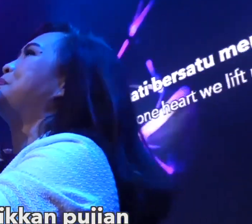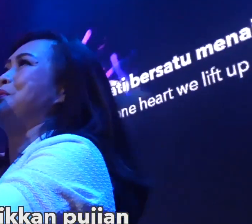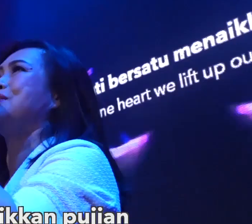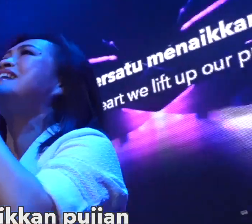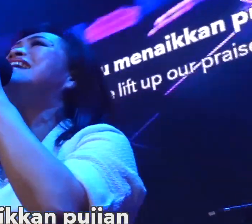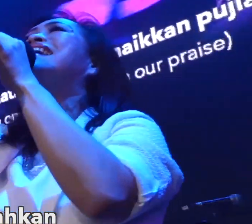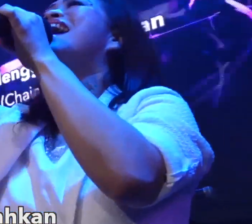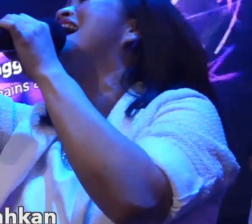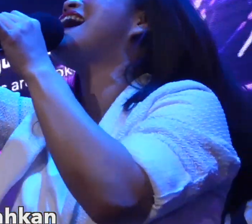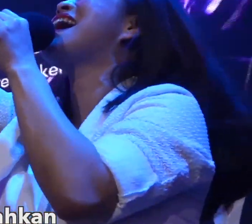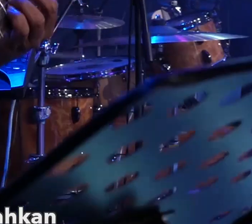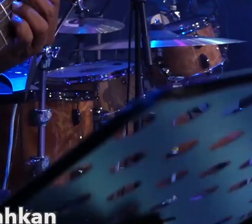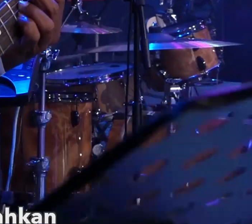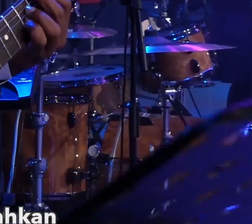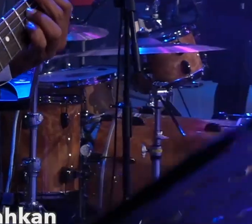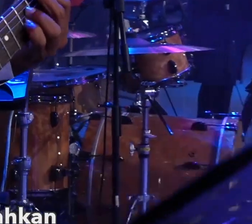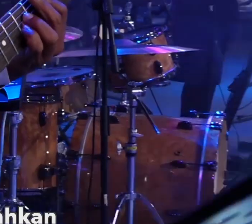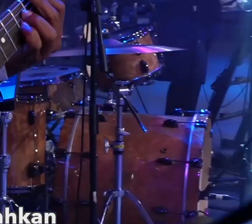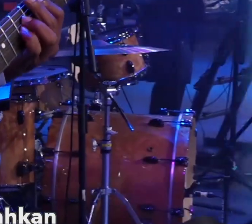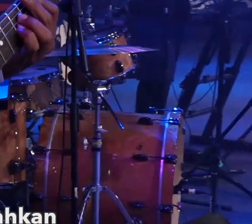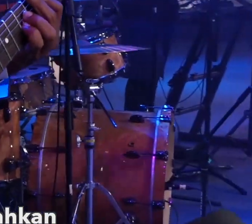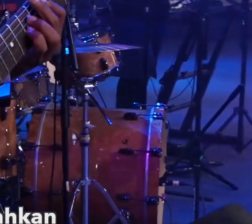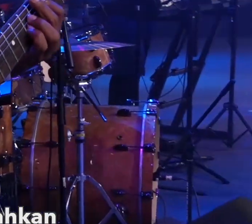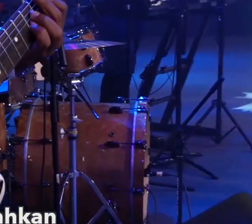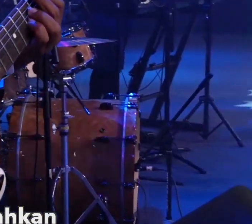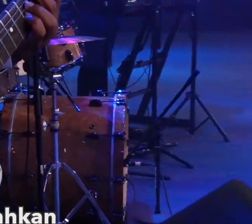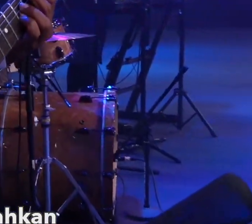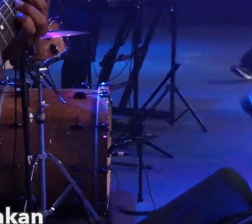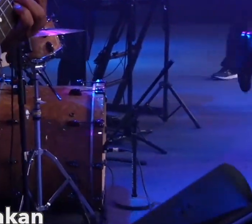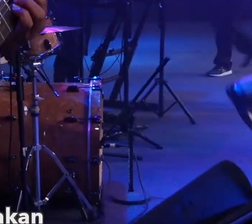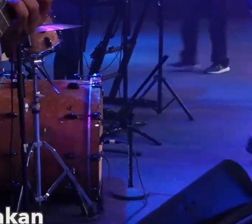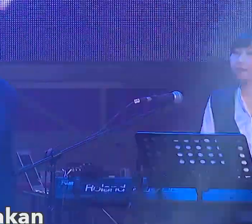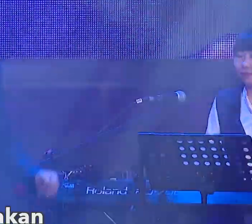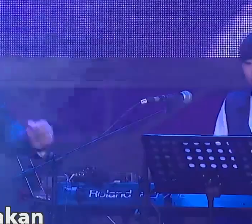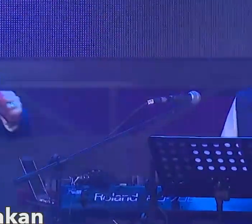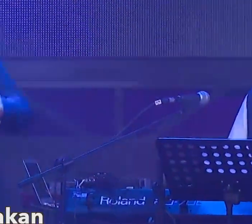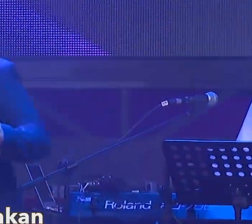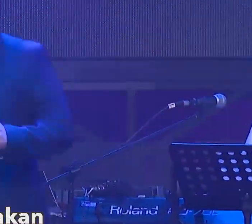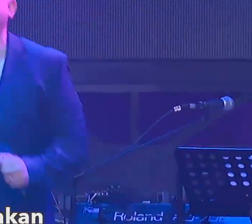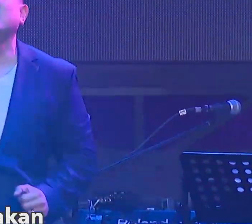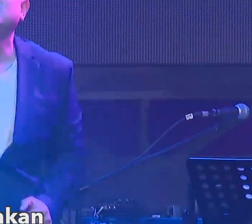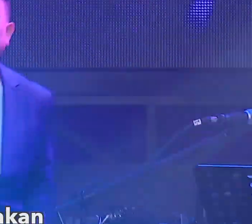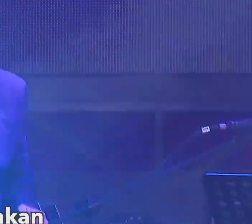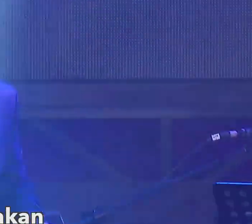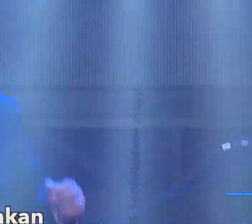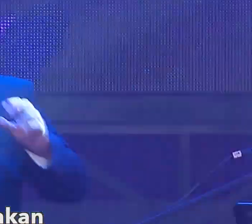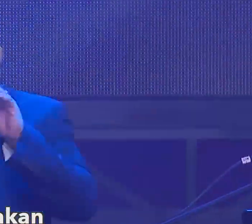menaikkan pujian, belenggu dipatahkan,